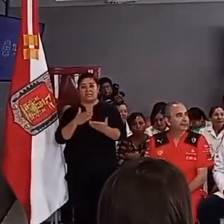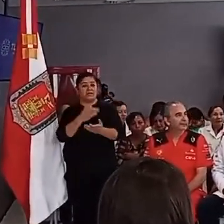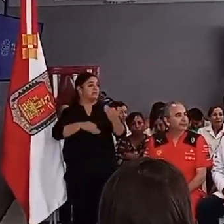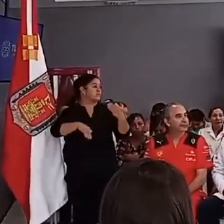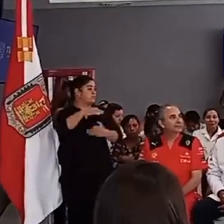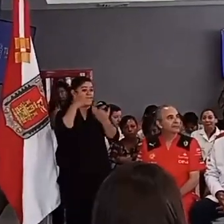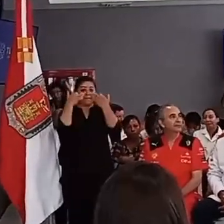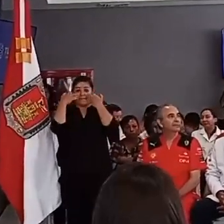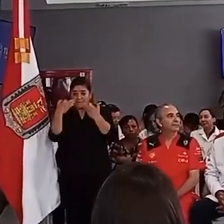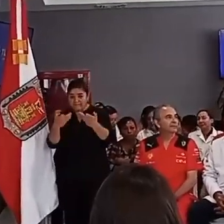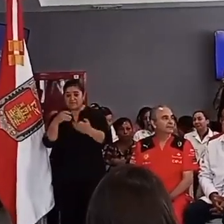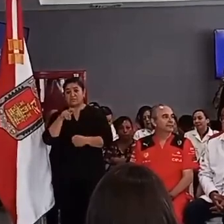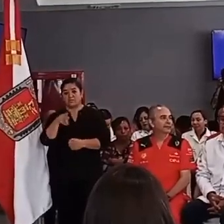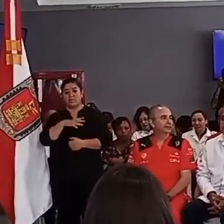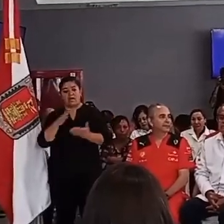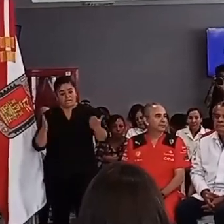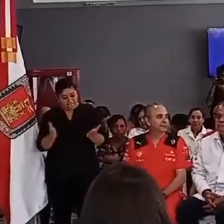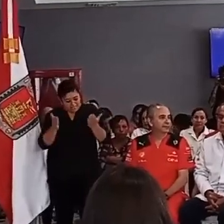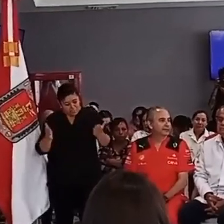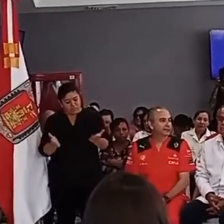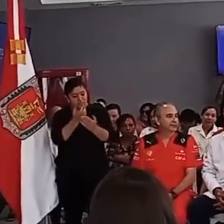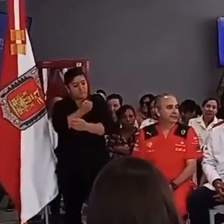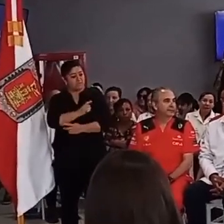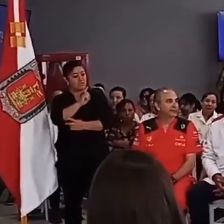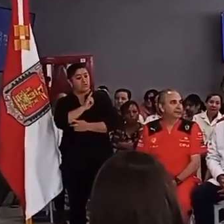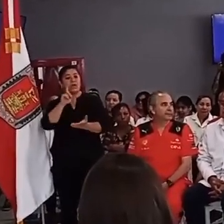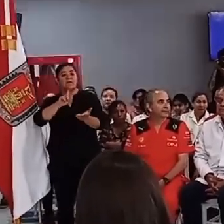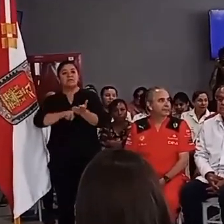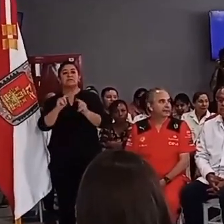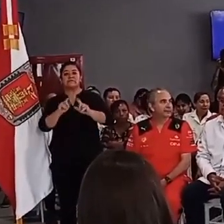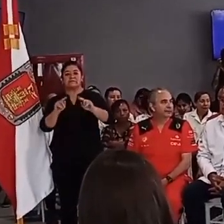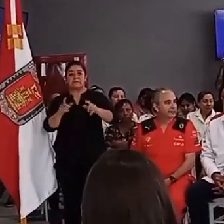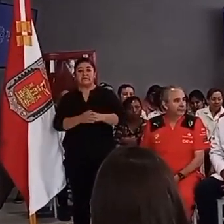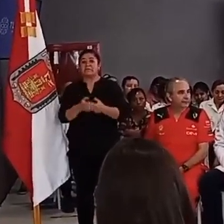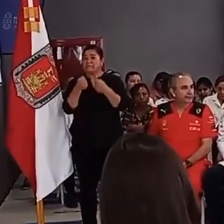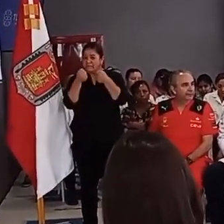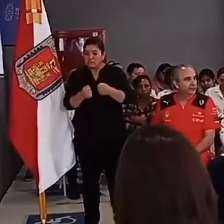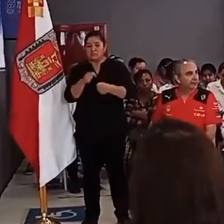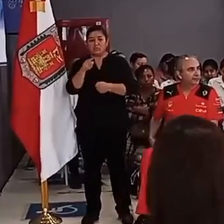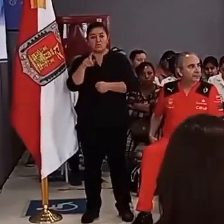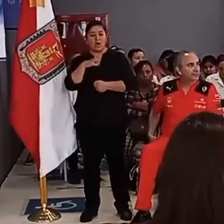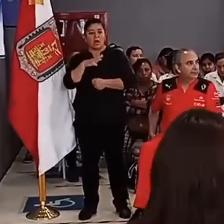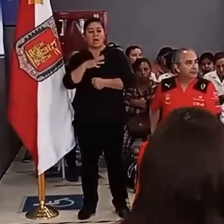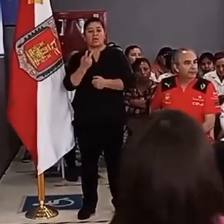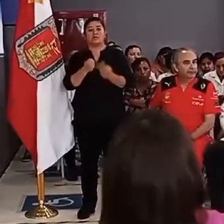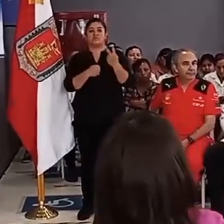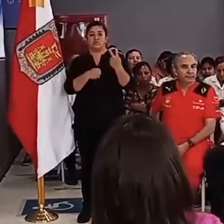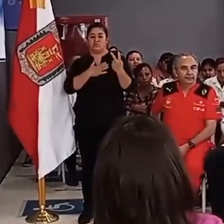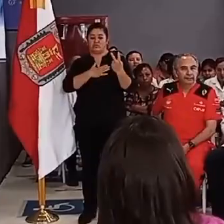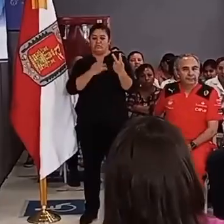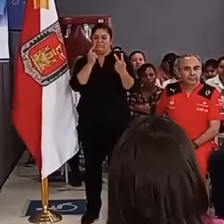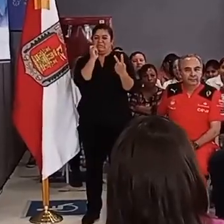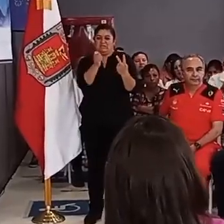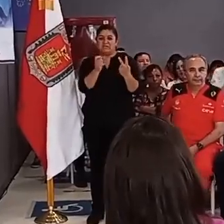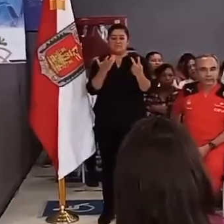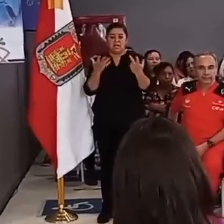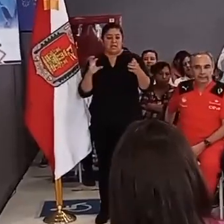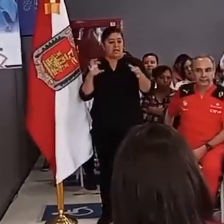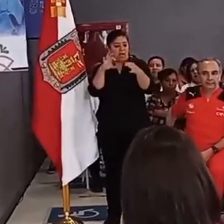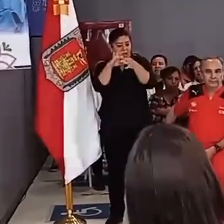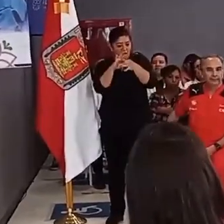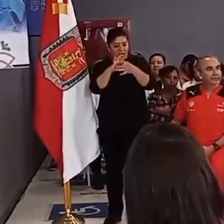testigo de todo lo que ha impulsado la salud en el estadoa encado grandes aliadas que son sus hijas